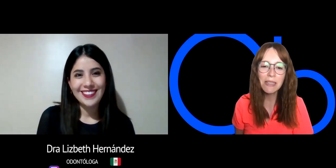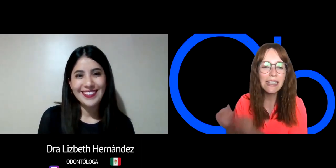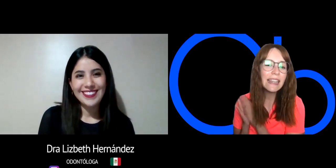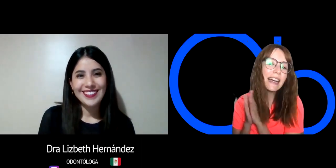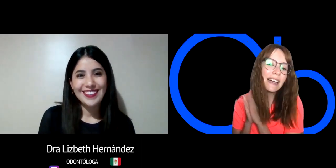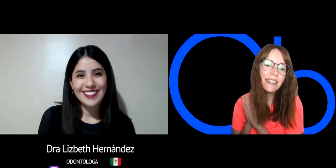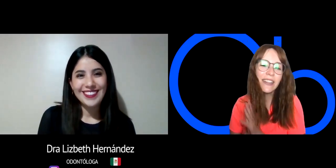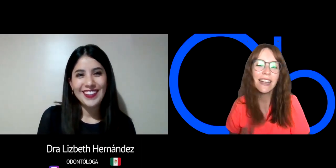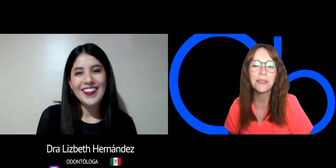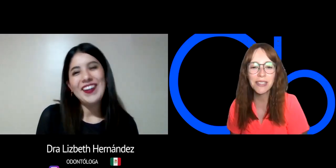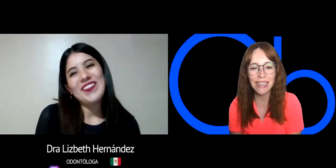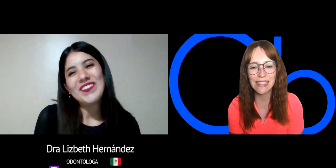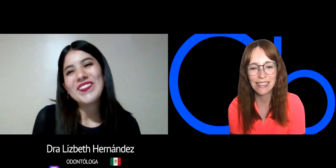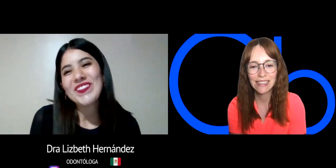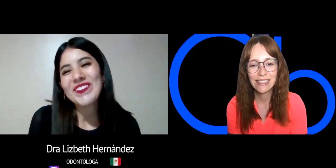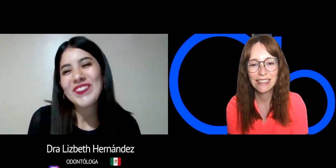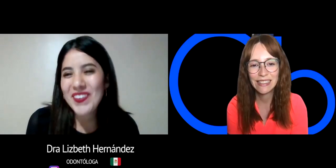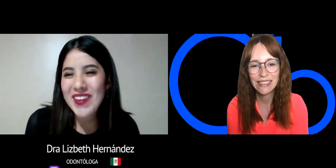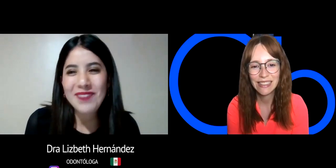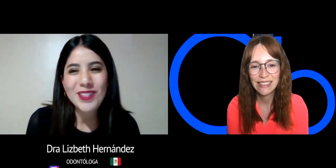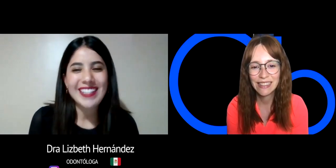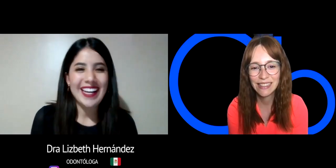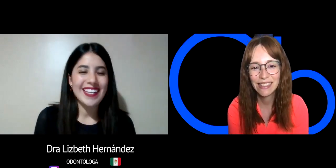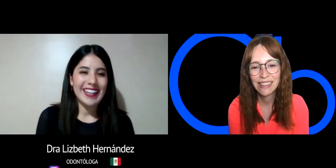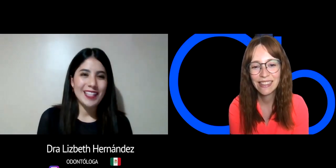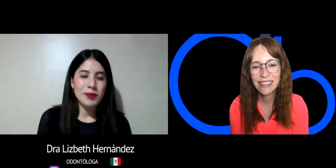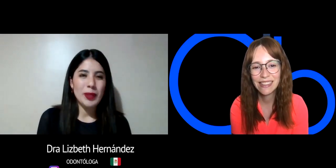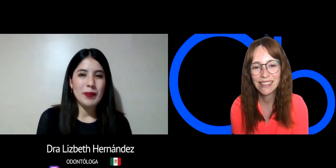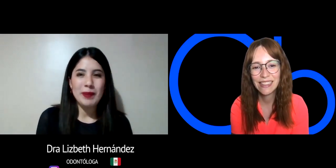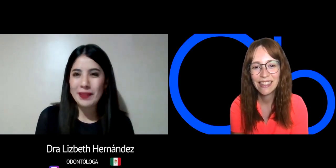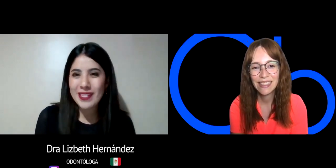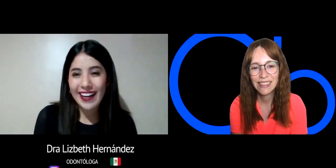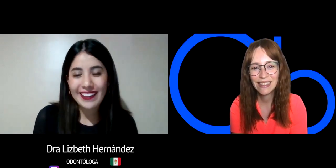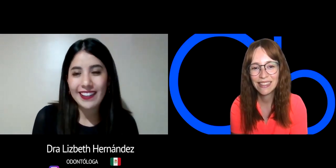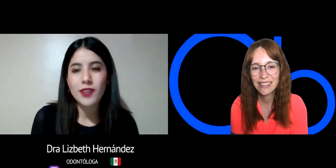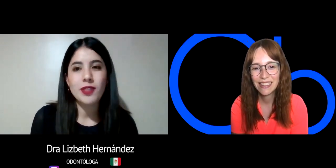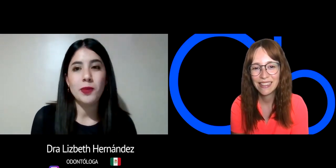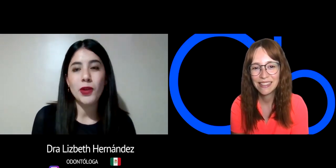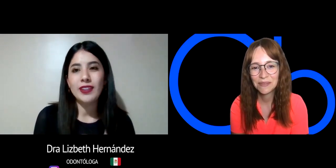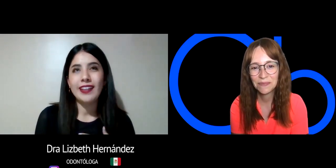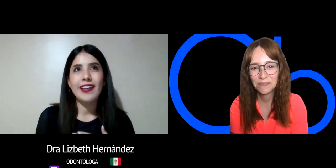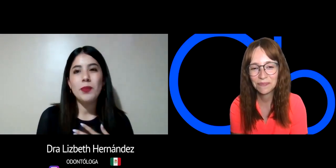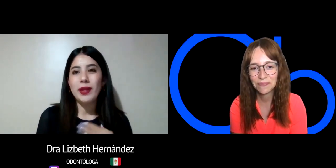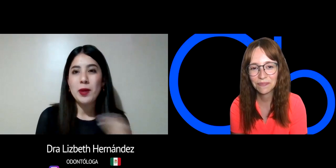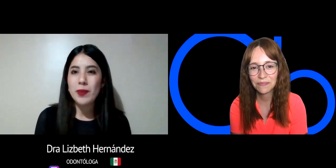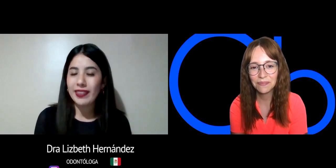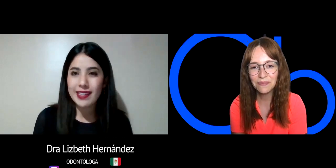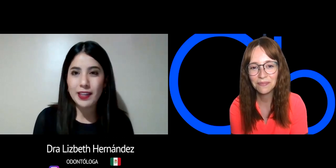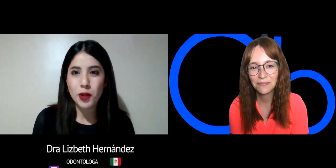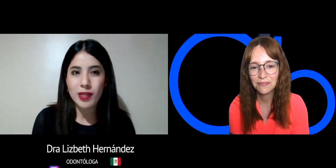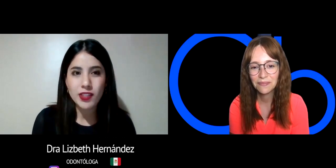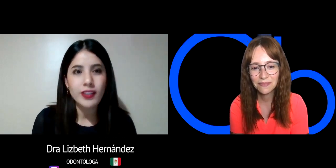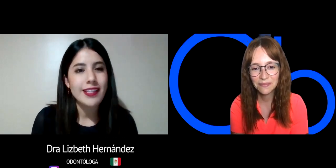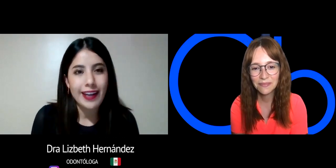Hernández. Bienvenida. Hola, ¿cómo estás? Muy bien, muchas gracias. Gracias por permitirme estar aquí. Yo estoy muy contenta de poder compartir